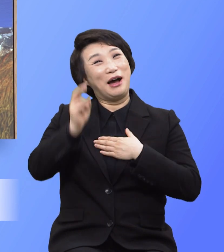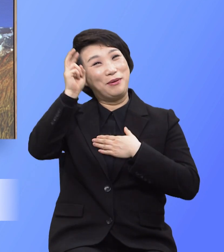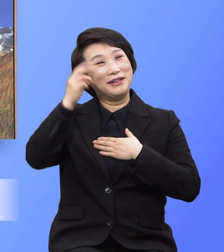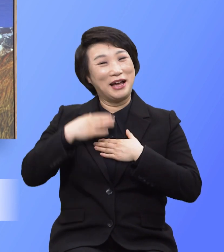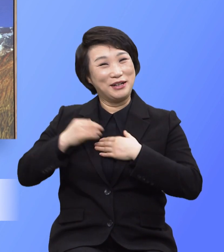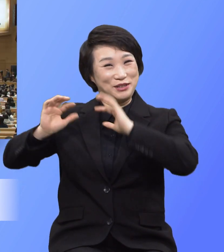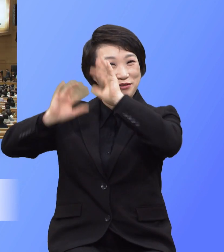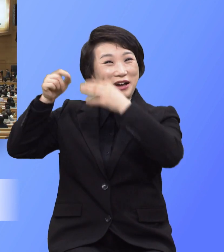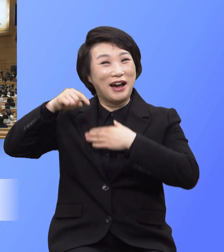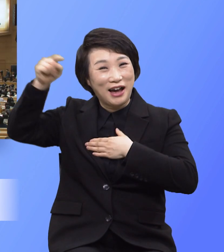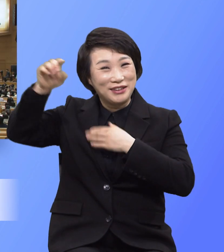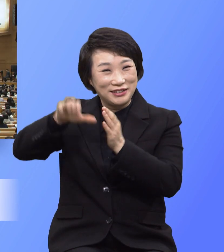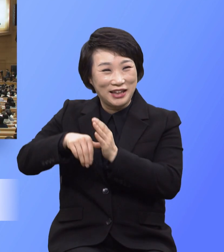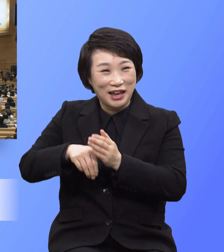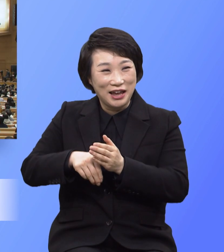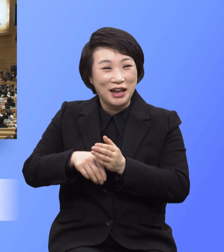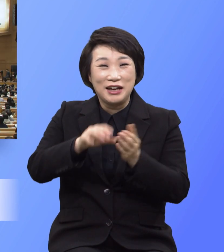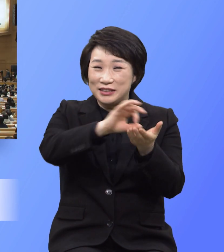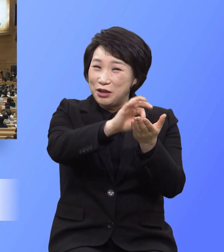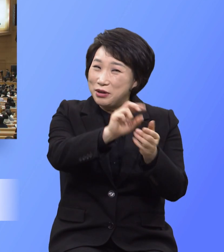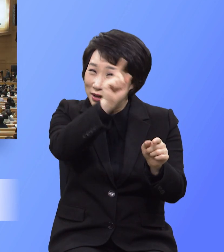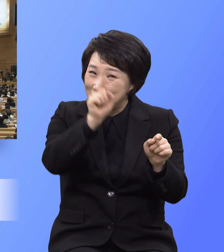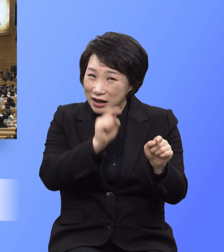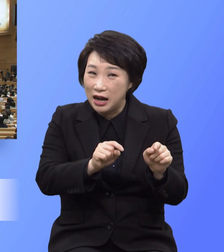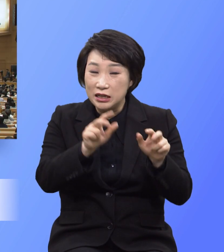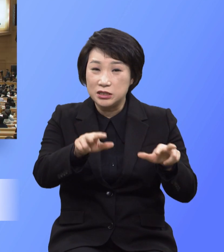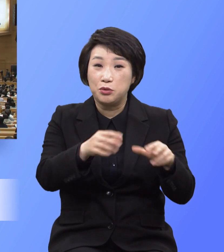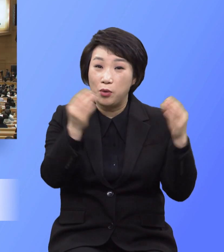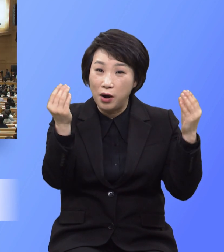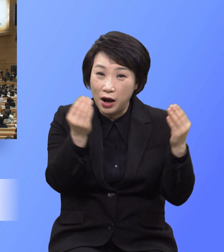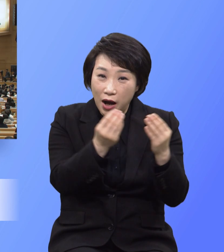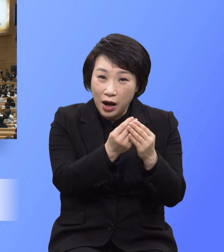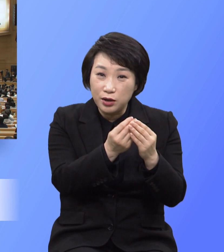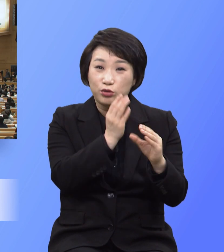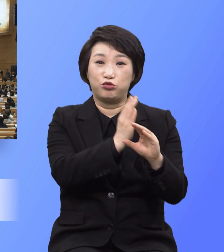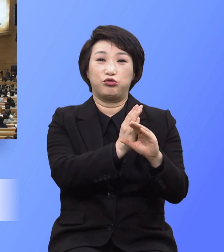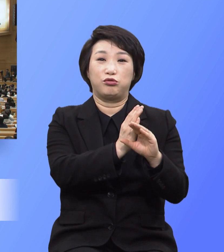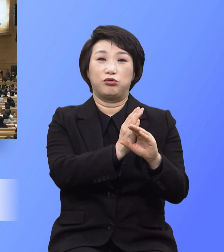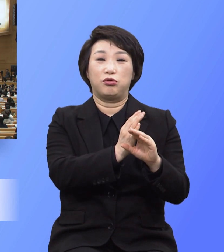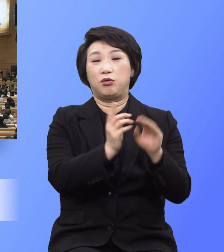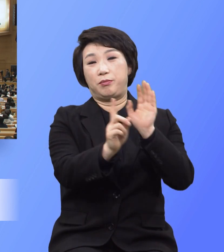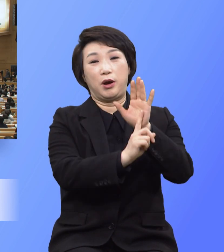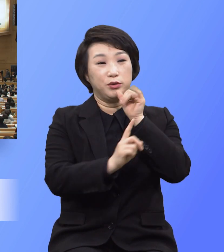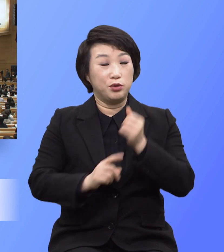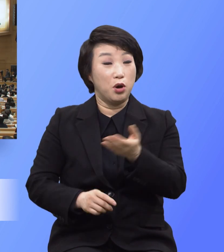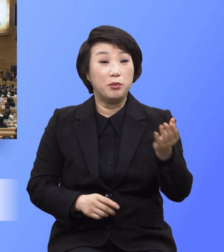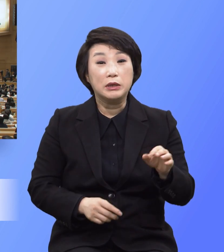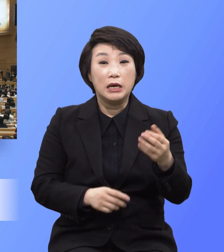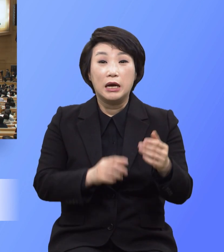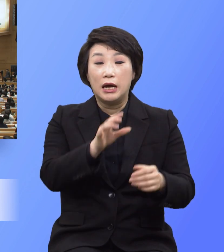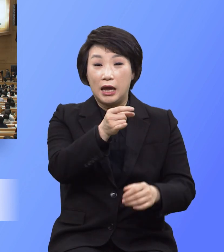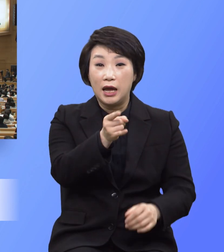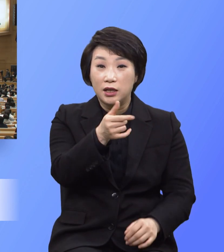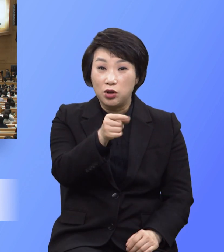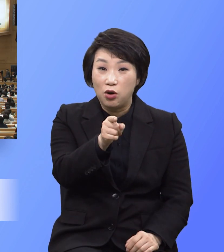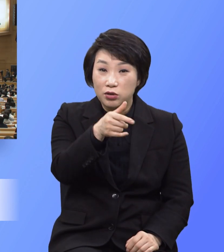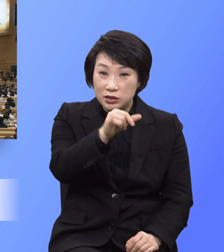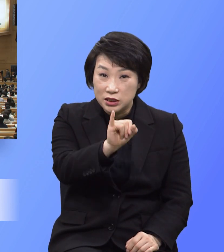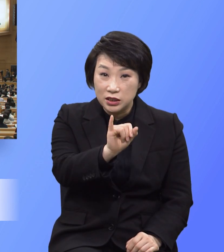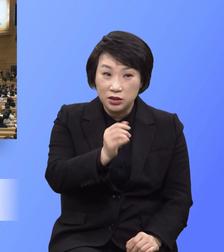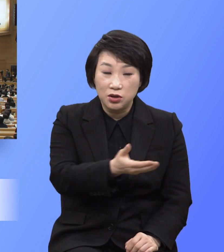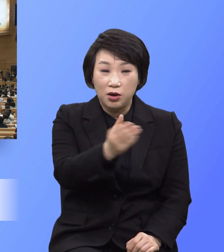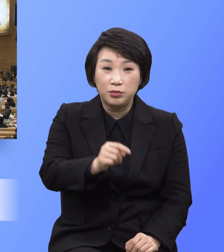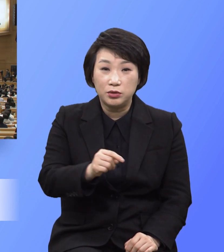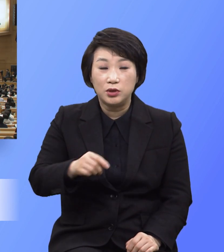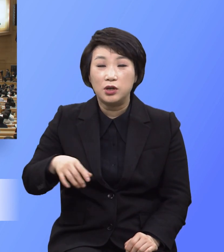쓸 것인지 지금 거의 만들어 가고 있다는 것입니다. 그 에너지 자원이 중동의